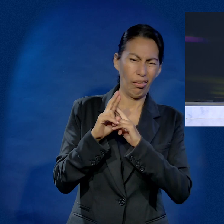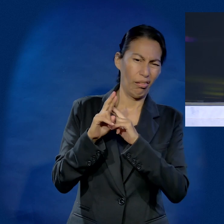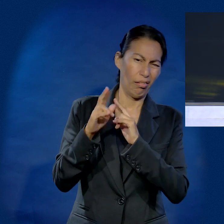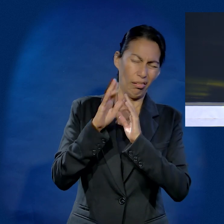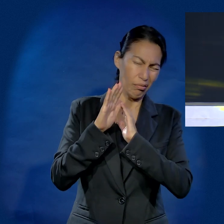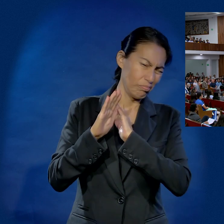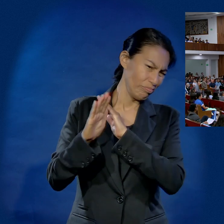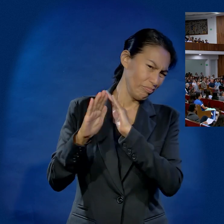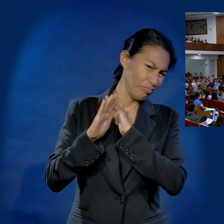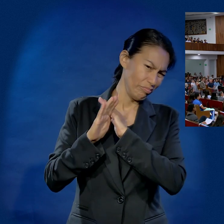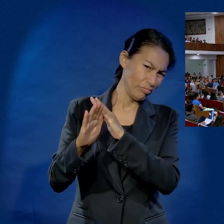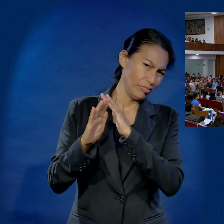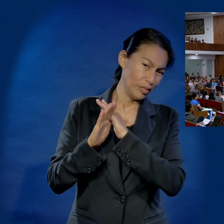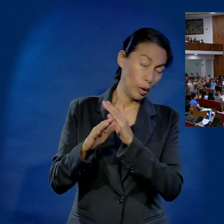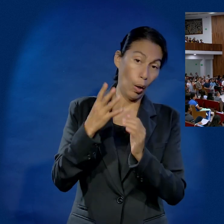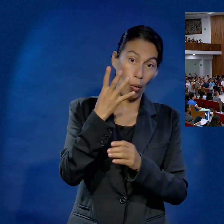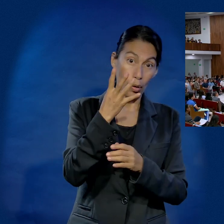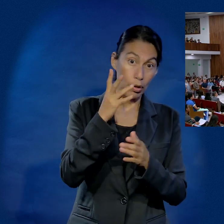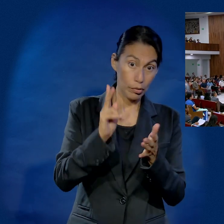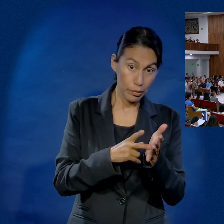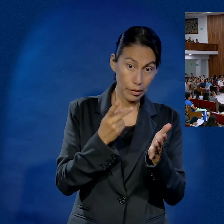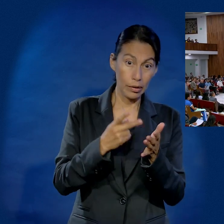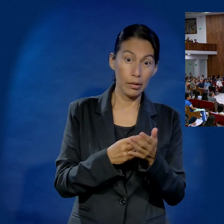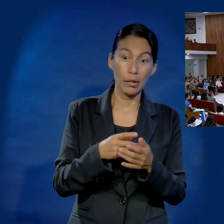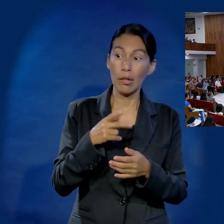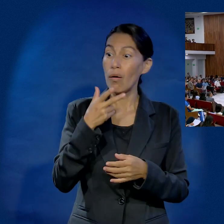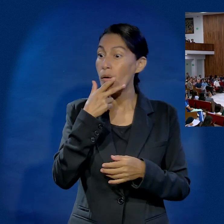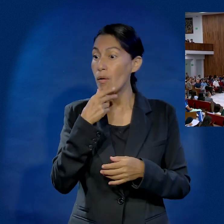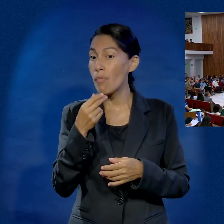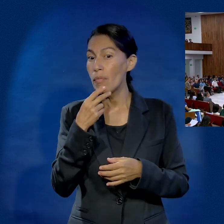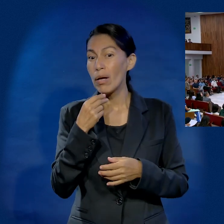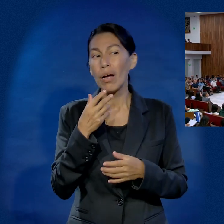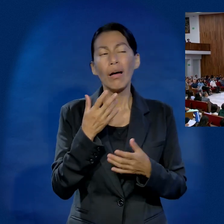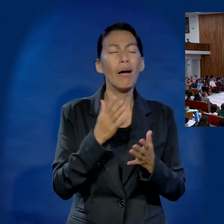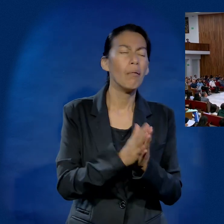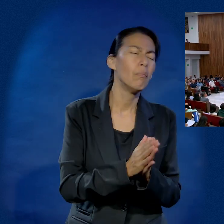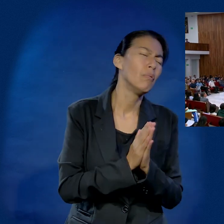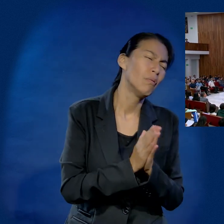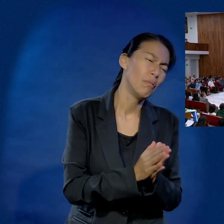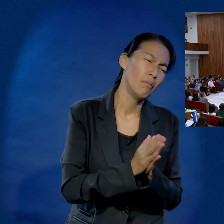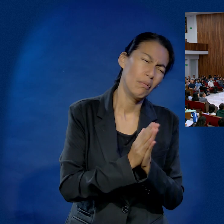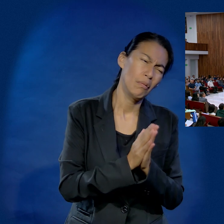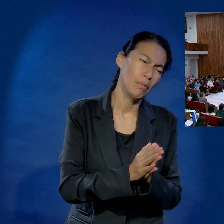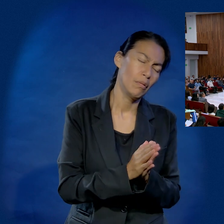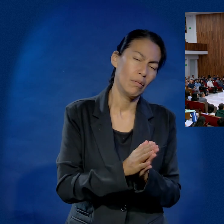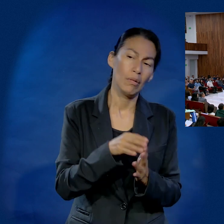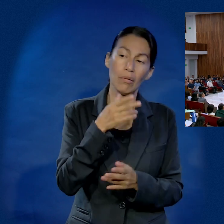4 veces lo batió. Y él le rogaba y le rogaba. Ya nosotros le decíamos, ya, ten